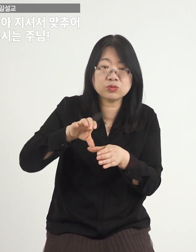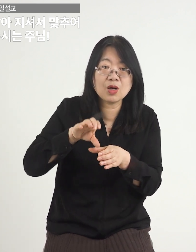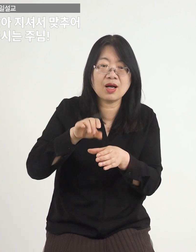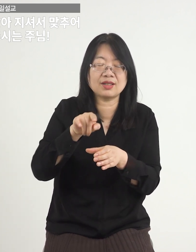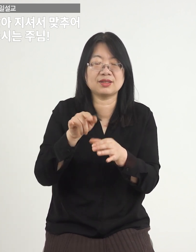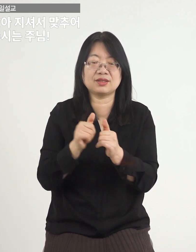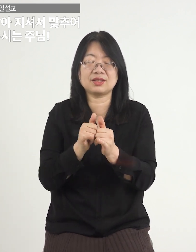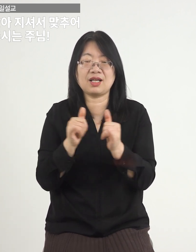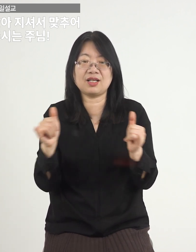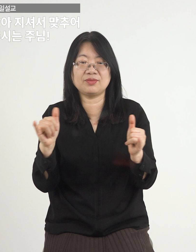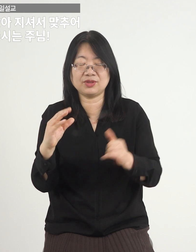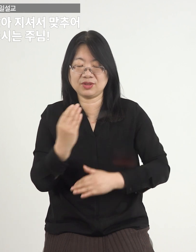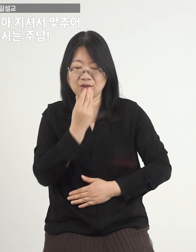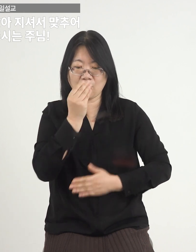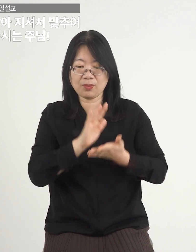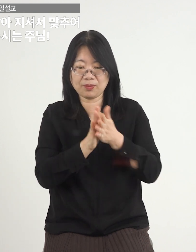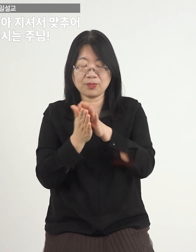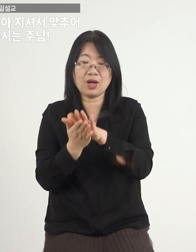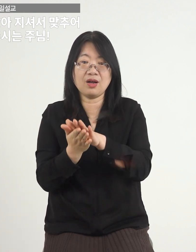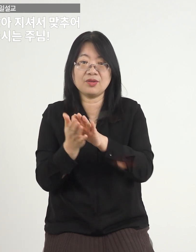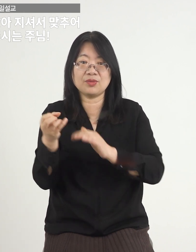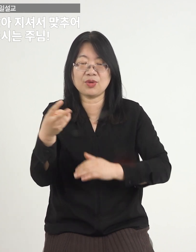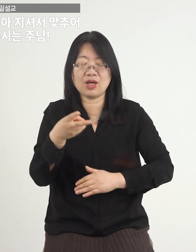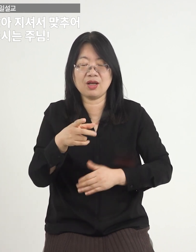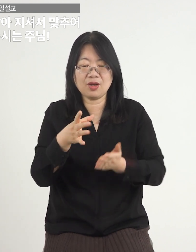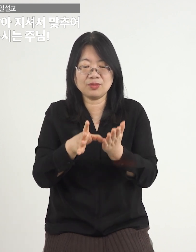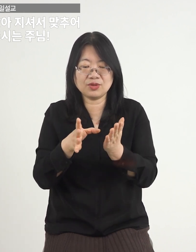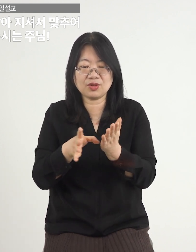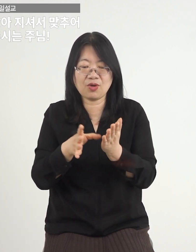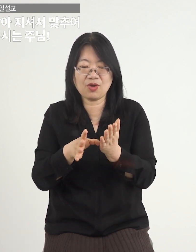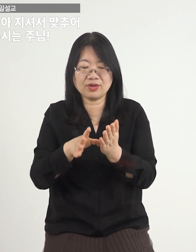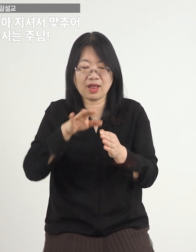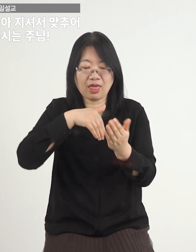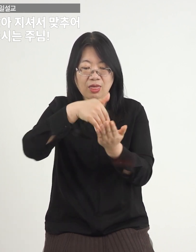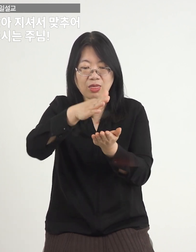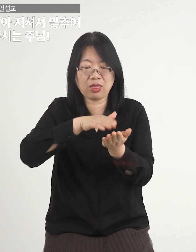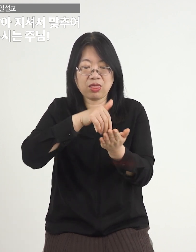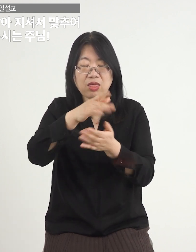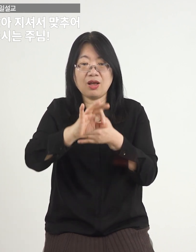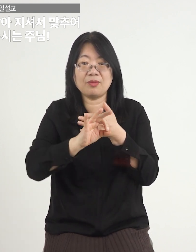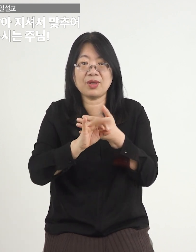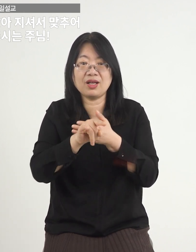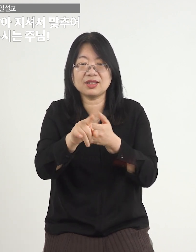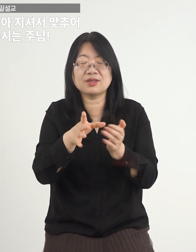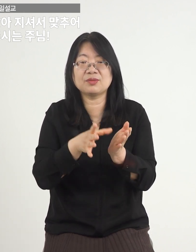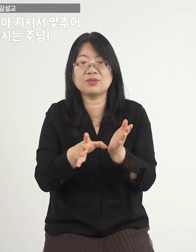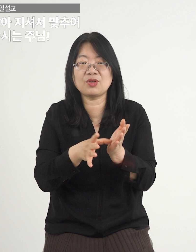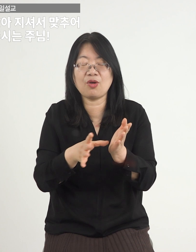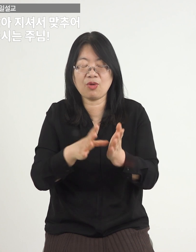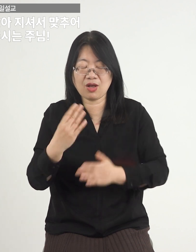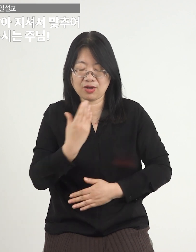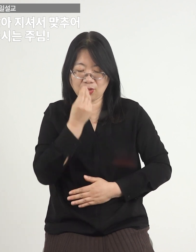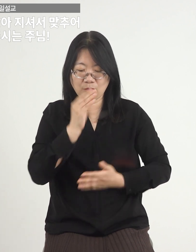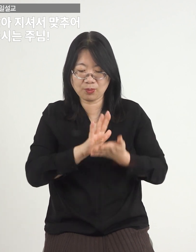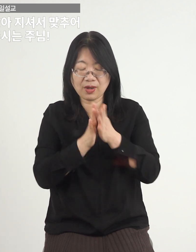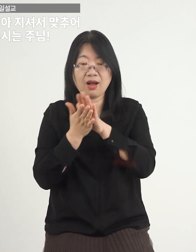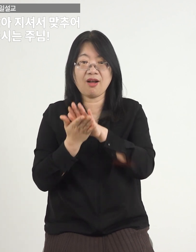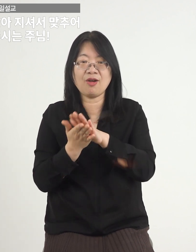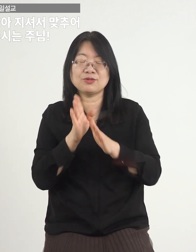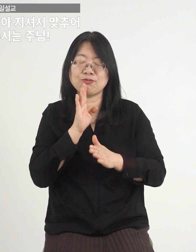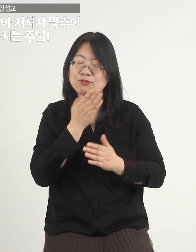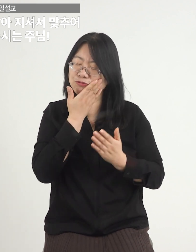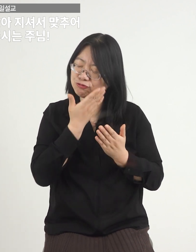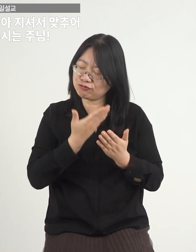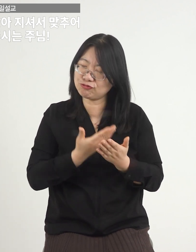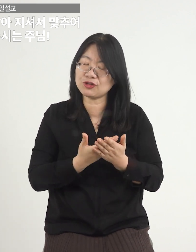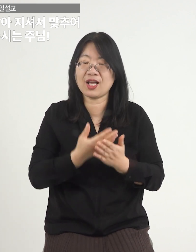그 사람이 거룩해지고 물건에 다 바르면 그 물건이 거룩해지는 아주